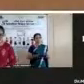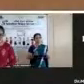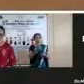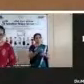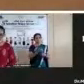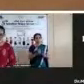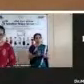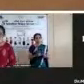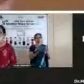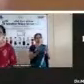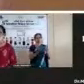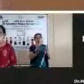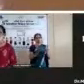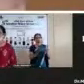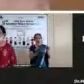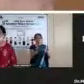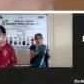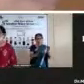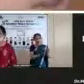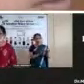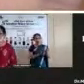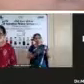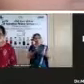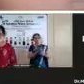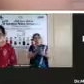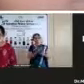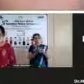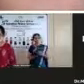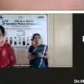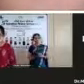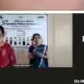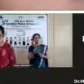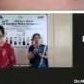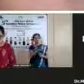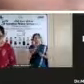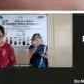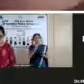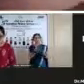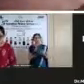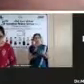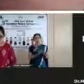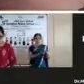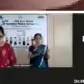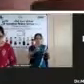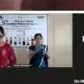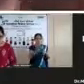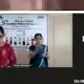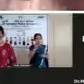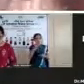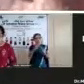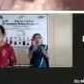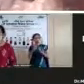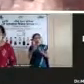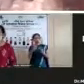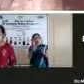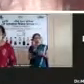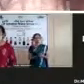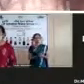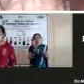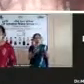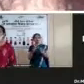एवं अधिकारिता डॉक्टर वीरेंद्र कुमार जी, राज्य मंत्री मिसेस प्रतिमा भौमिक जी, श्री अठावले जी और श्री